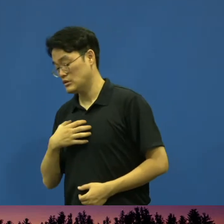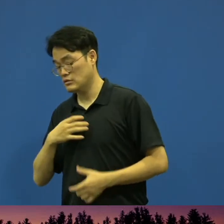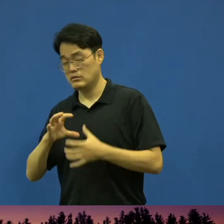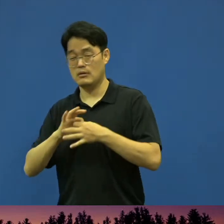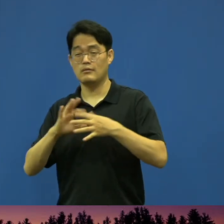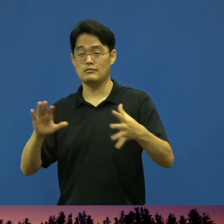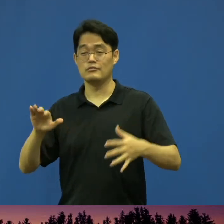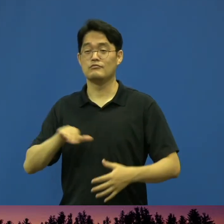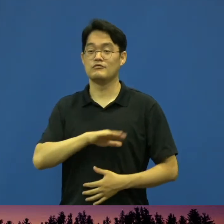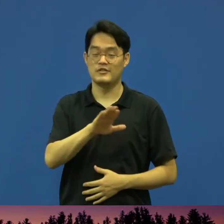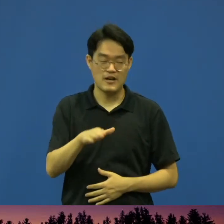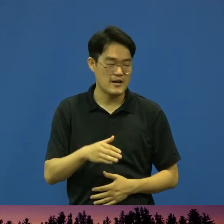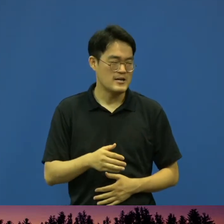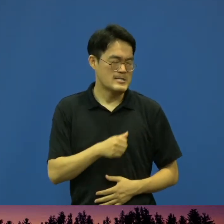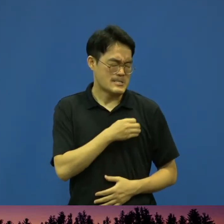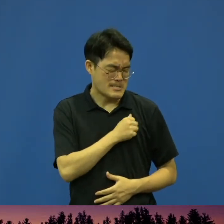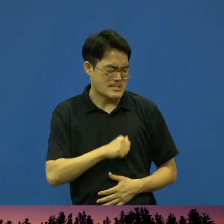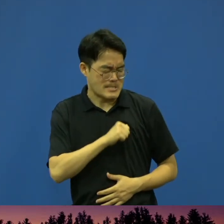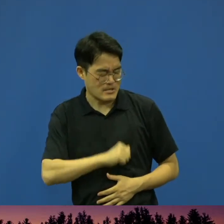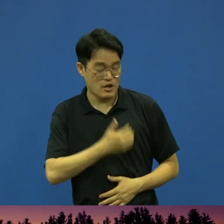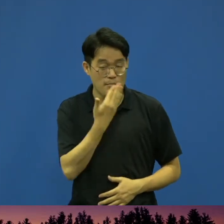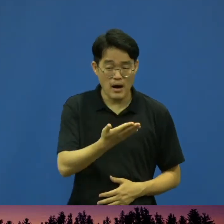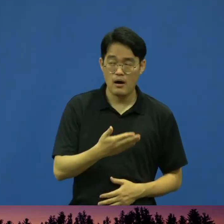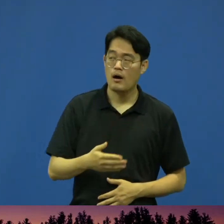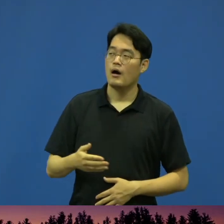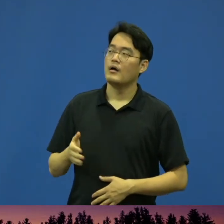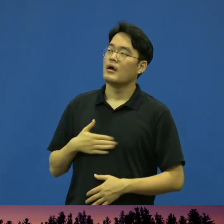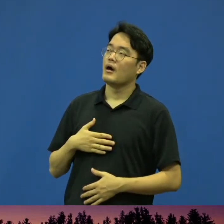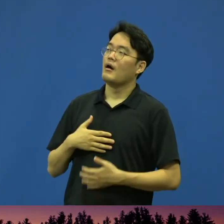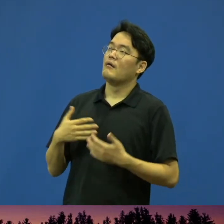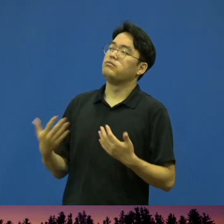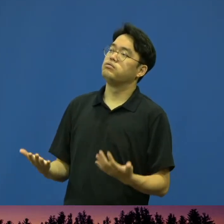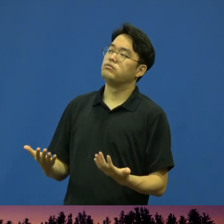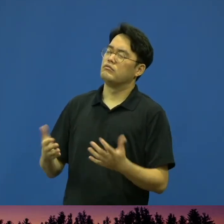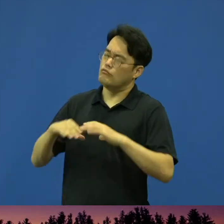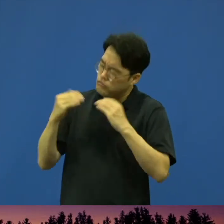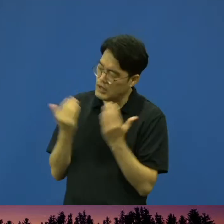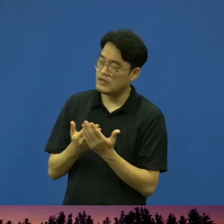이겨낼 수 있는 위기든지, 내가 손쓸 수 없는 위기든지,